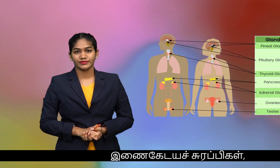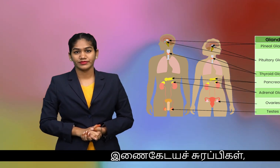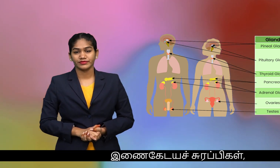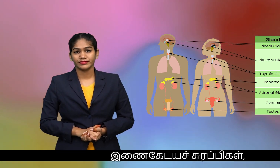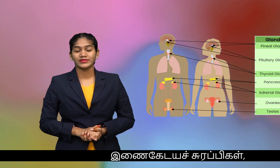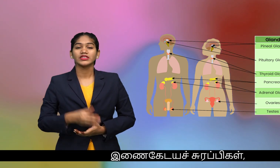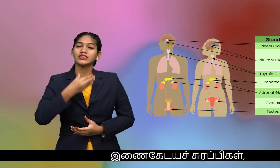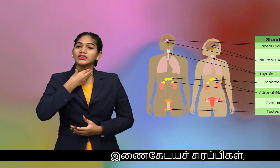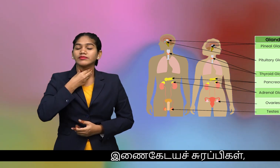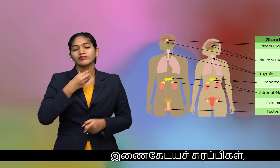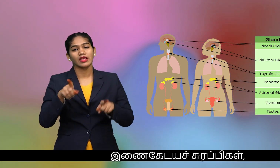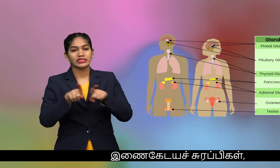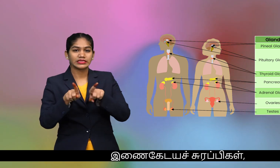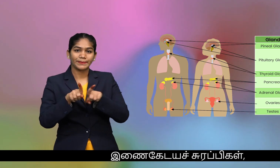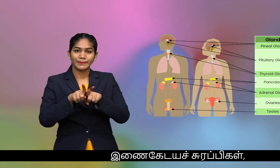இணைக்கேடய சுரப்பிகள்,